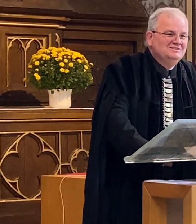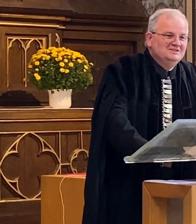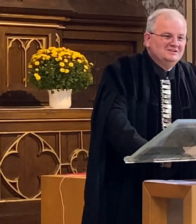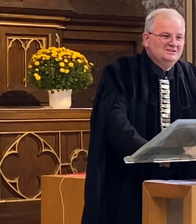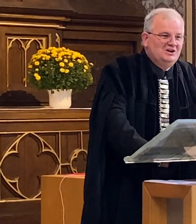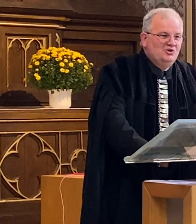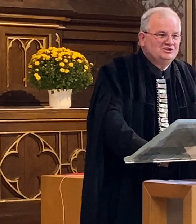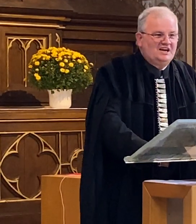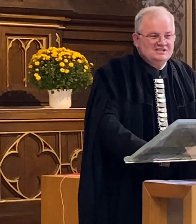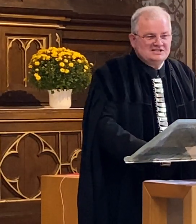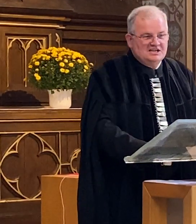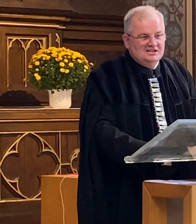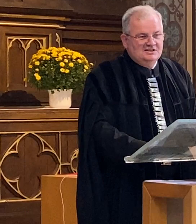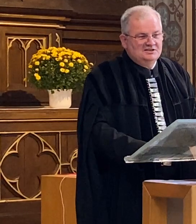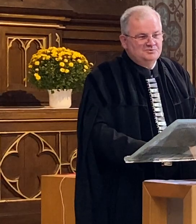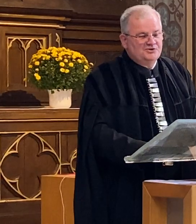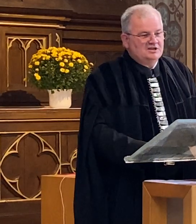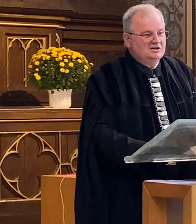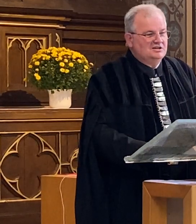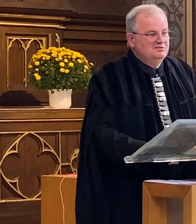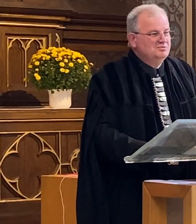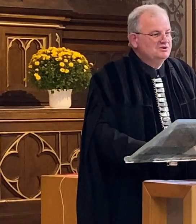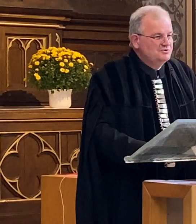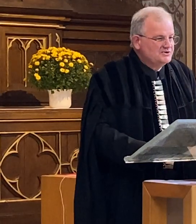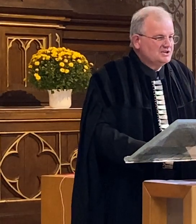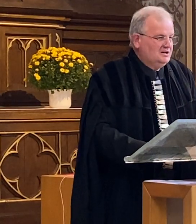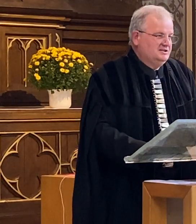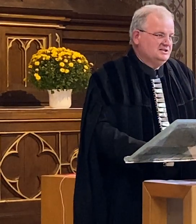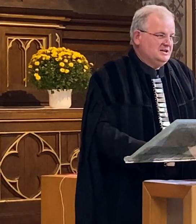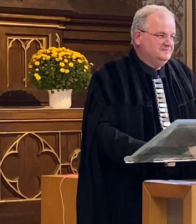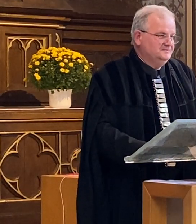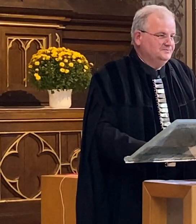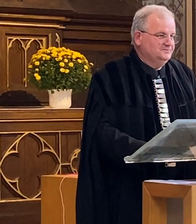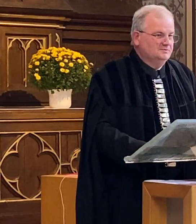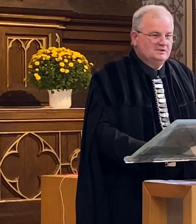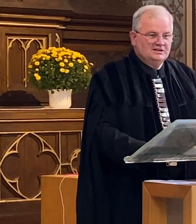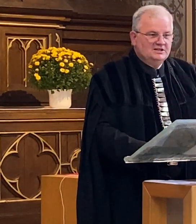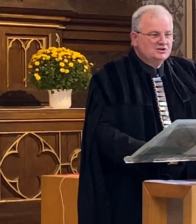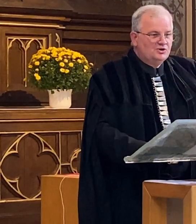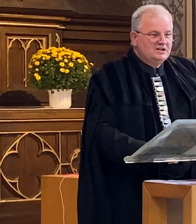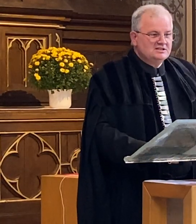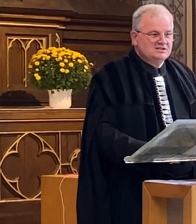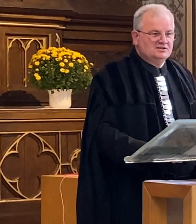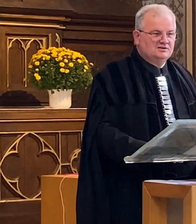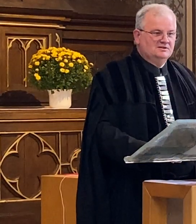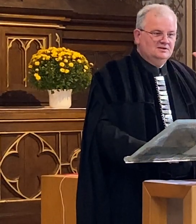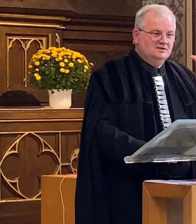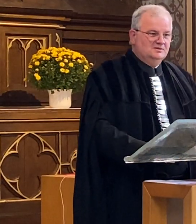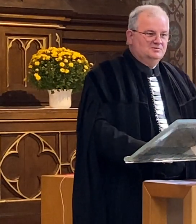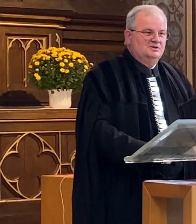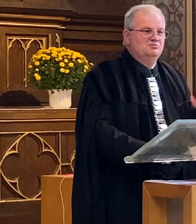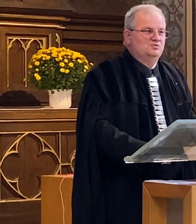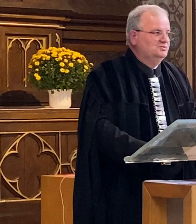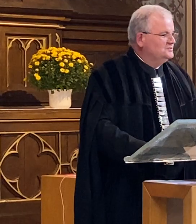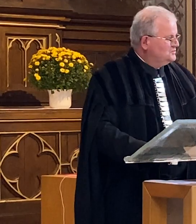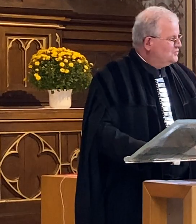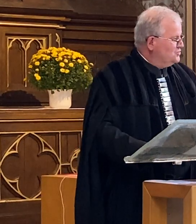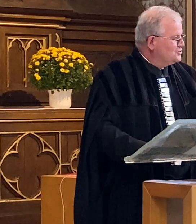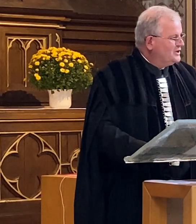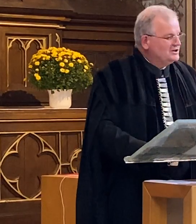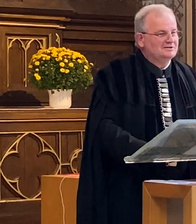Dechant auch der einzige Pfarrer im Berufsalter sein. All die anderen Kollegen sind im